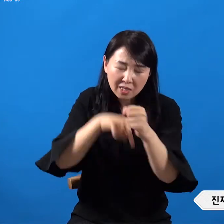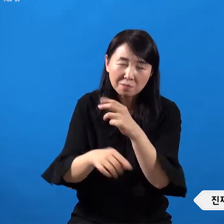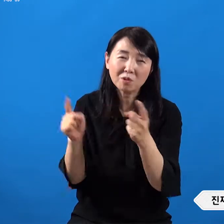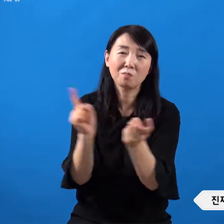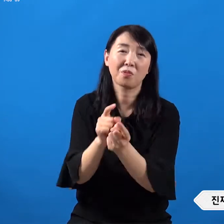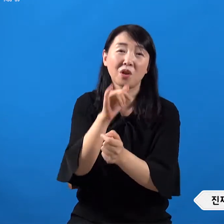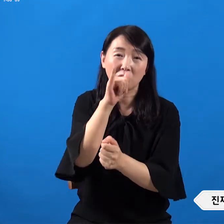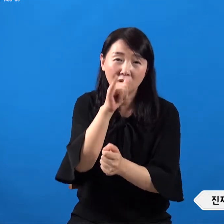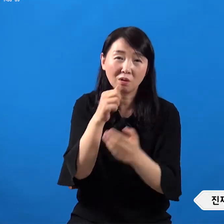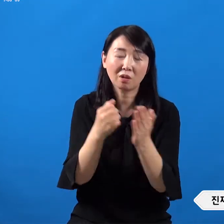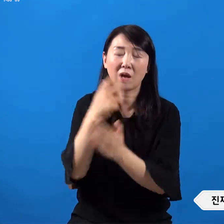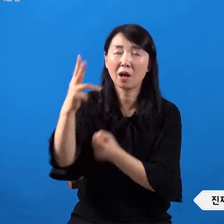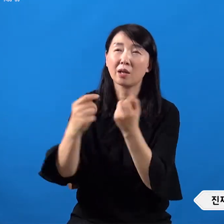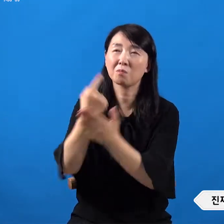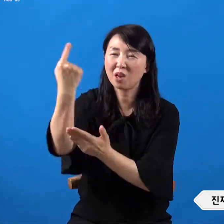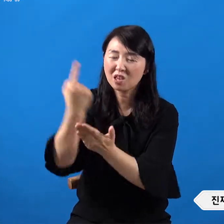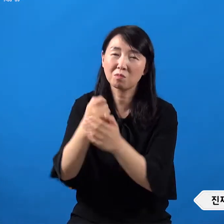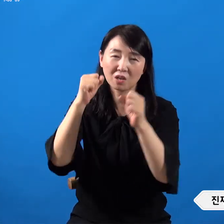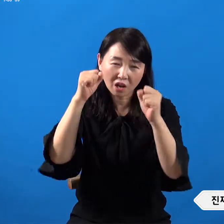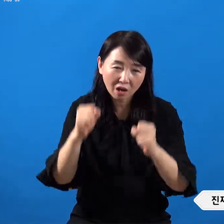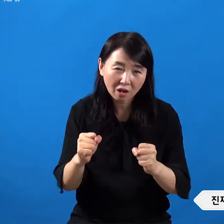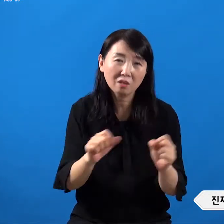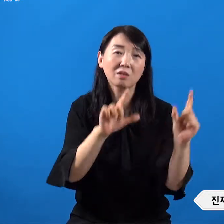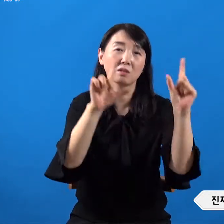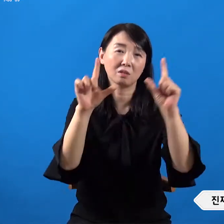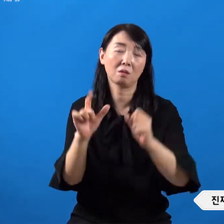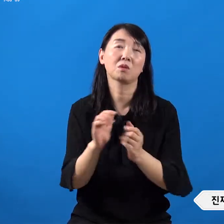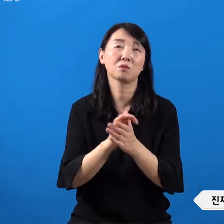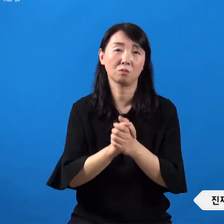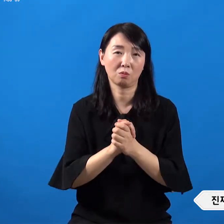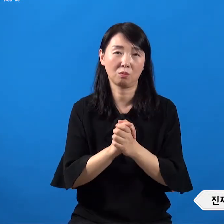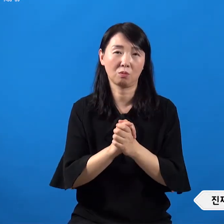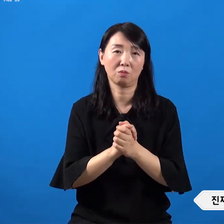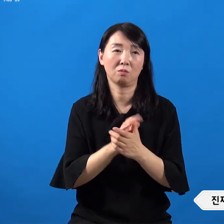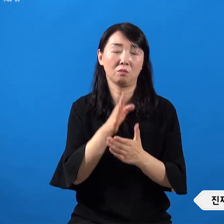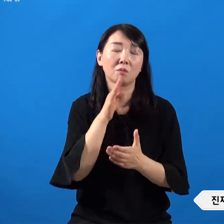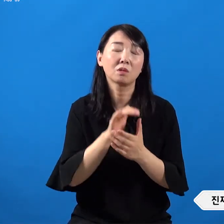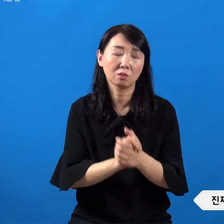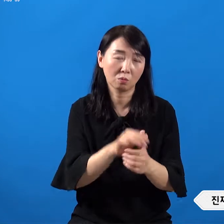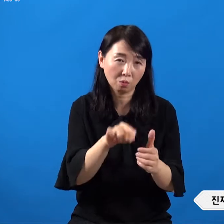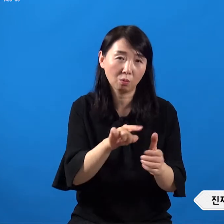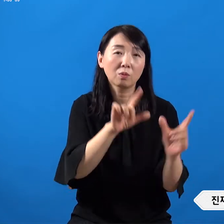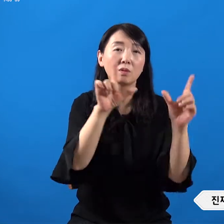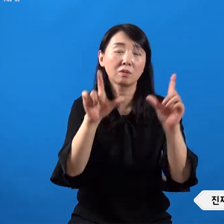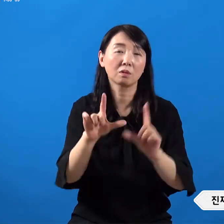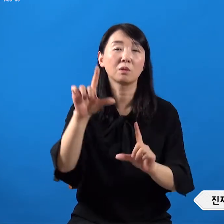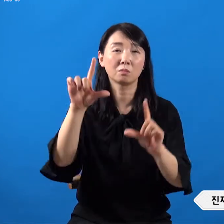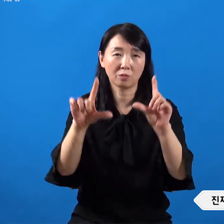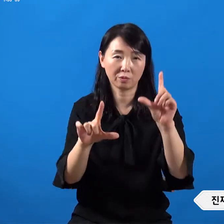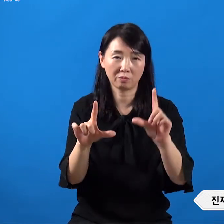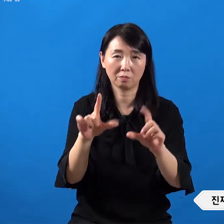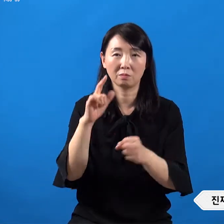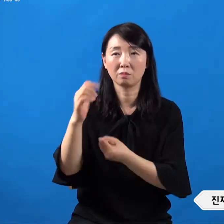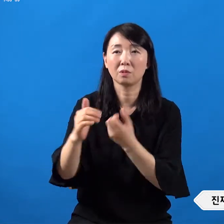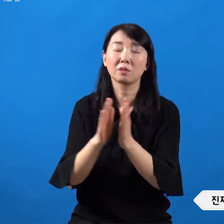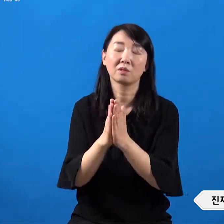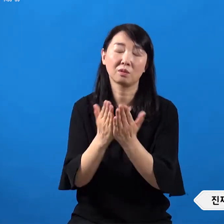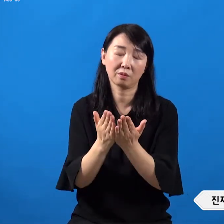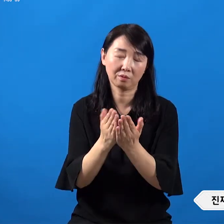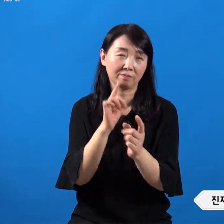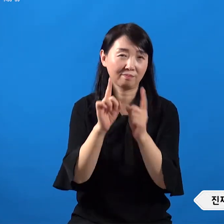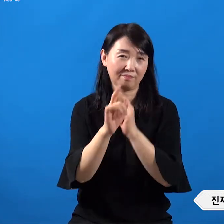만남 가운데 하나님의 임재 가운데 있는 삶의 기도, 바로 이 기도의 삶의 모습을